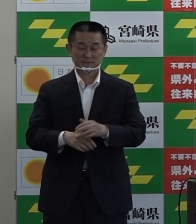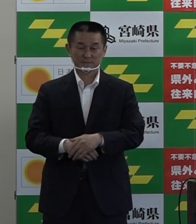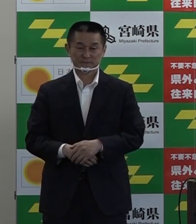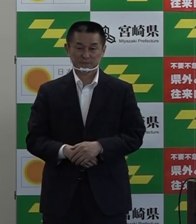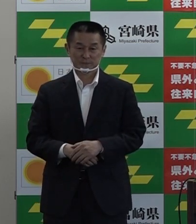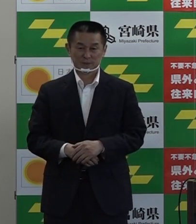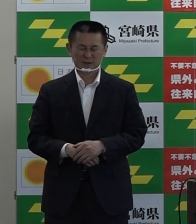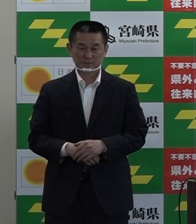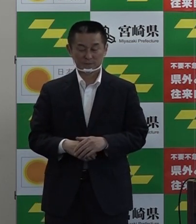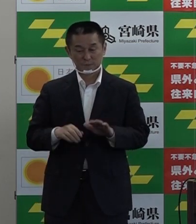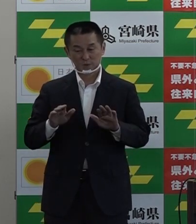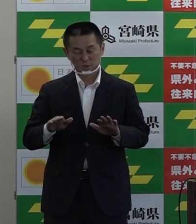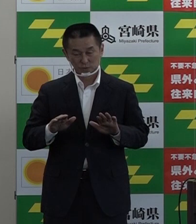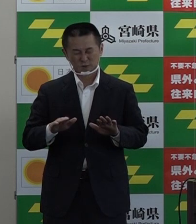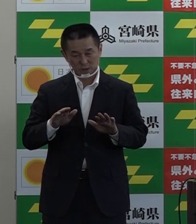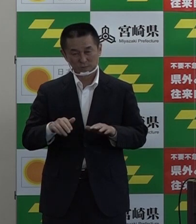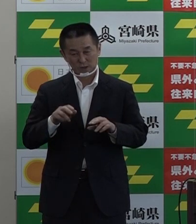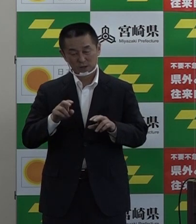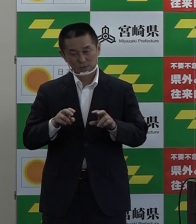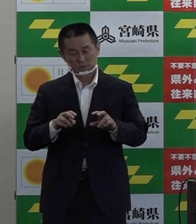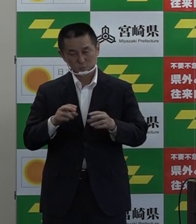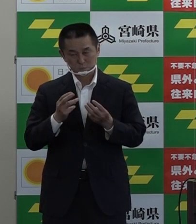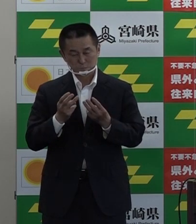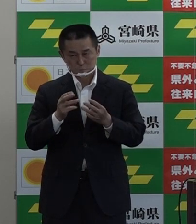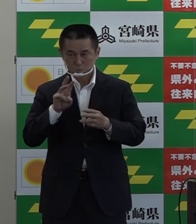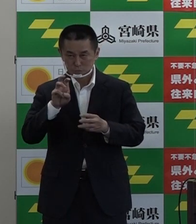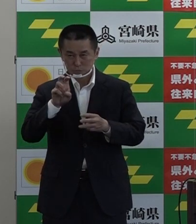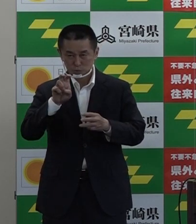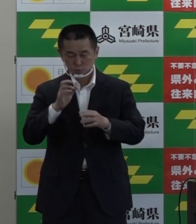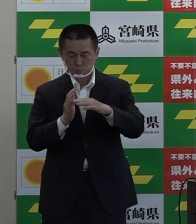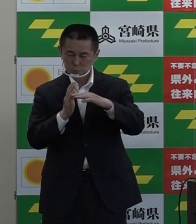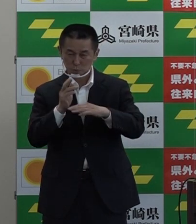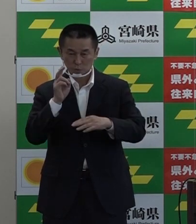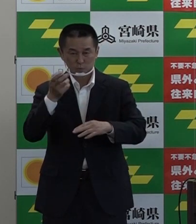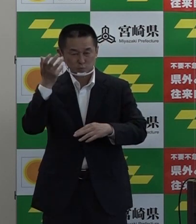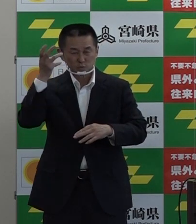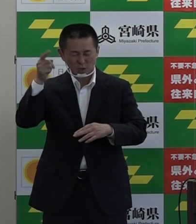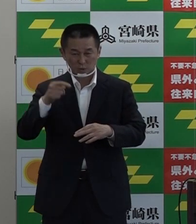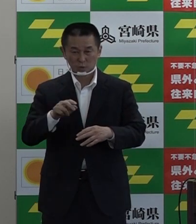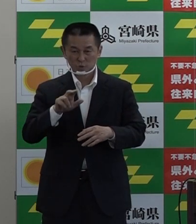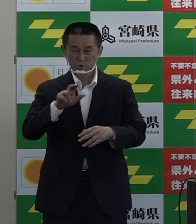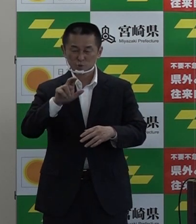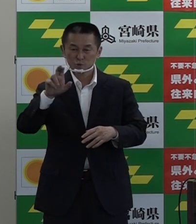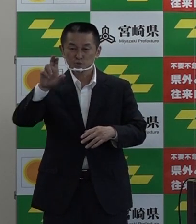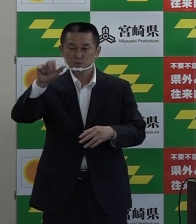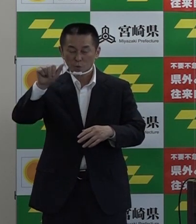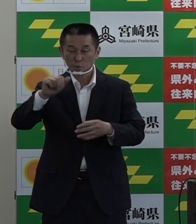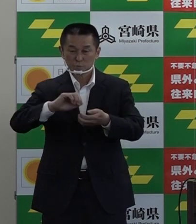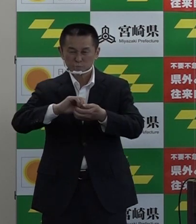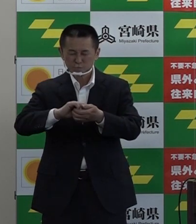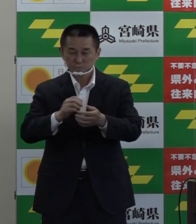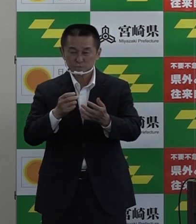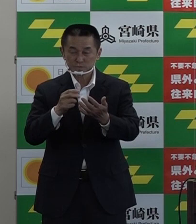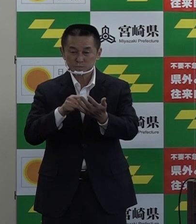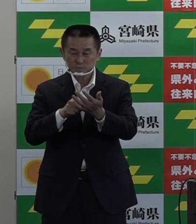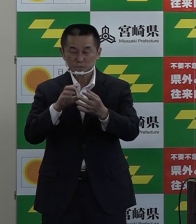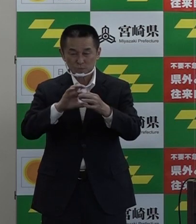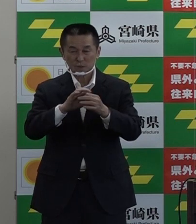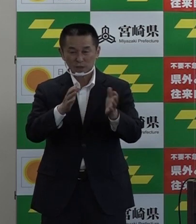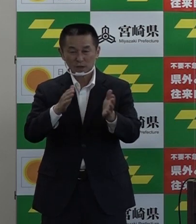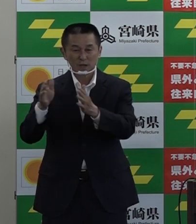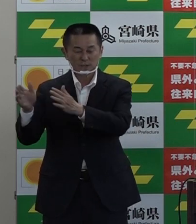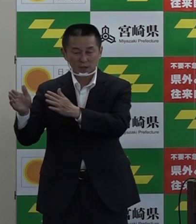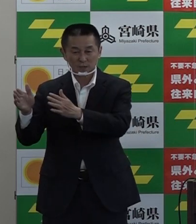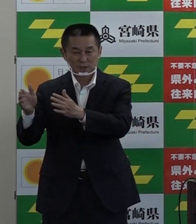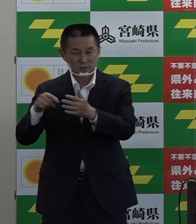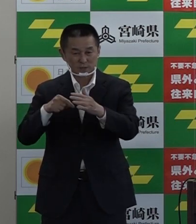まあもう今日の段階で多分20を超えてるし、まあ、要はこの25とかって数字をもう関係なくしちゃった